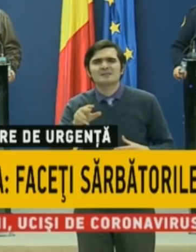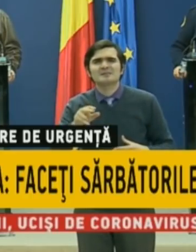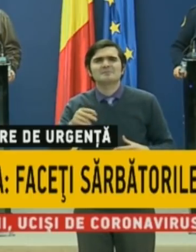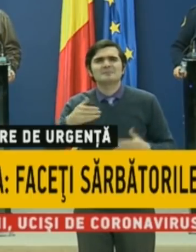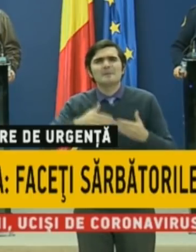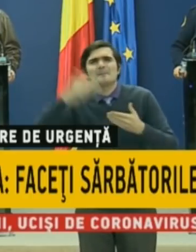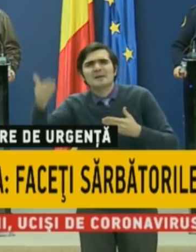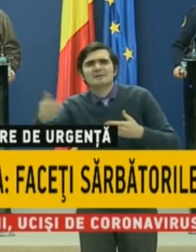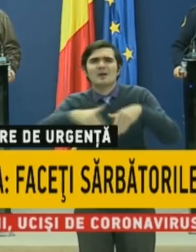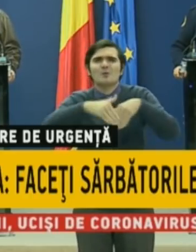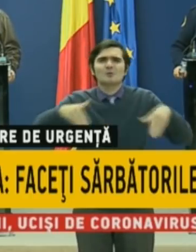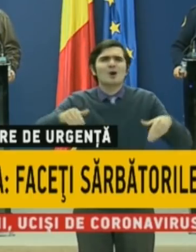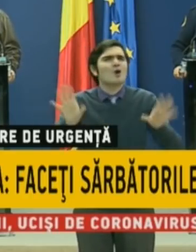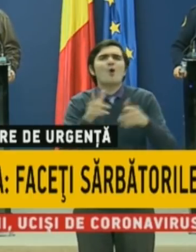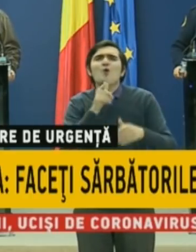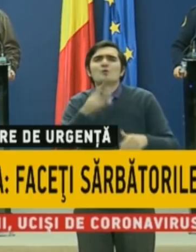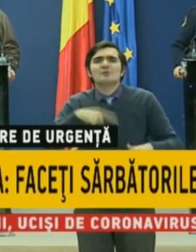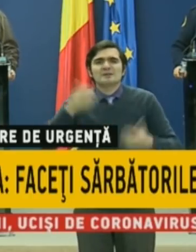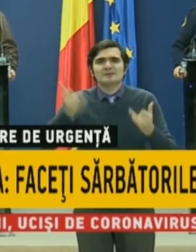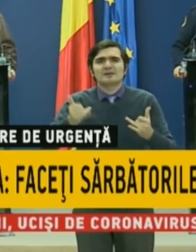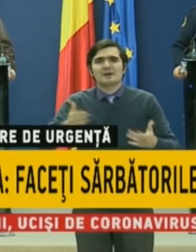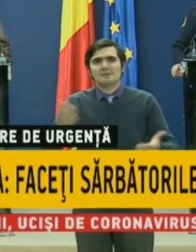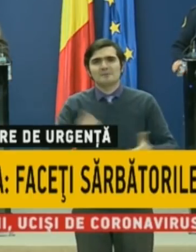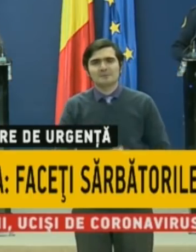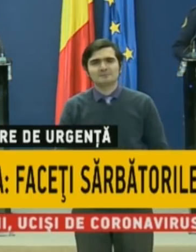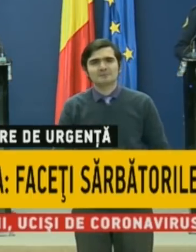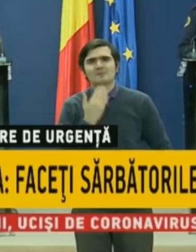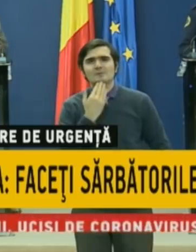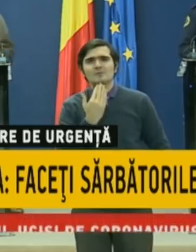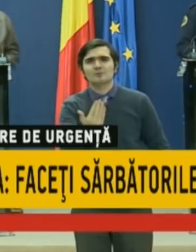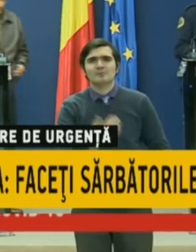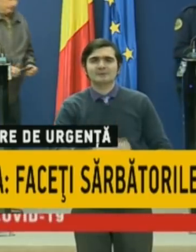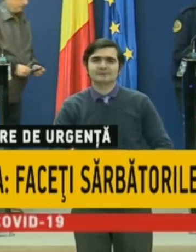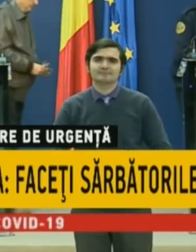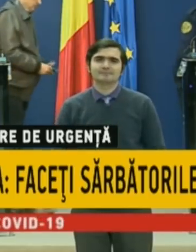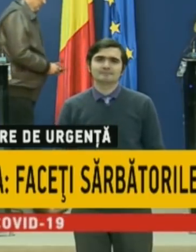frați compatrioți de peste hotare, oriunde vă aflați. Vă mulțumesc!